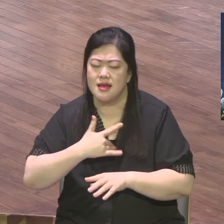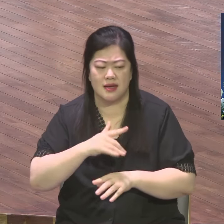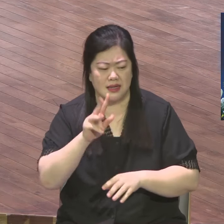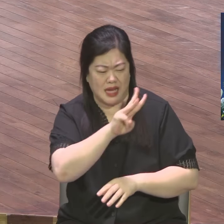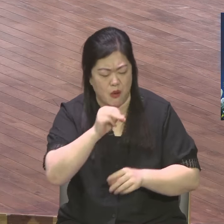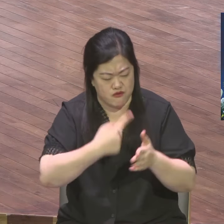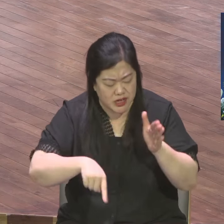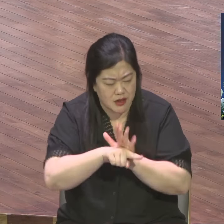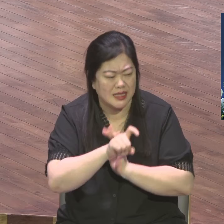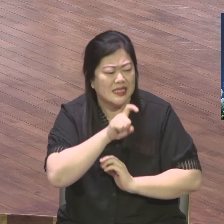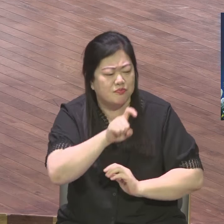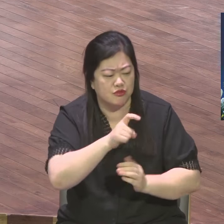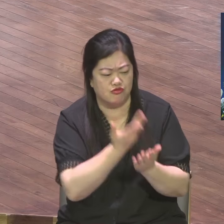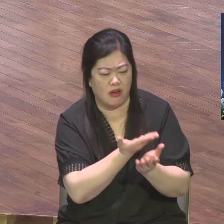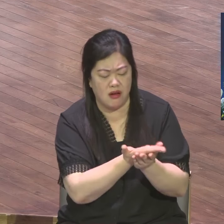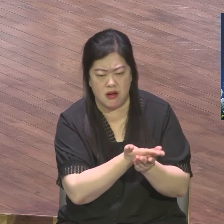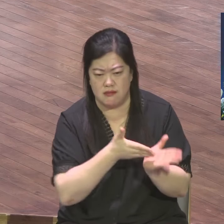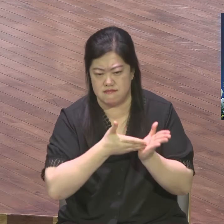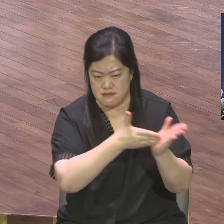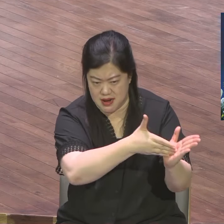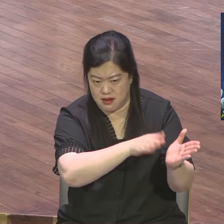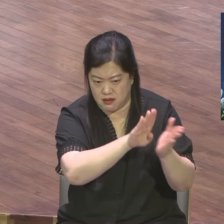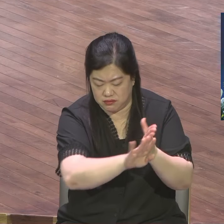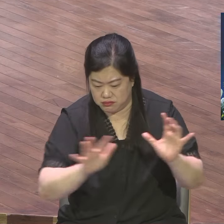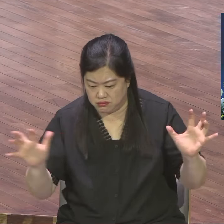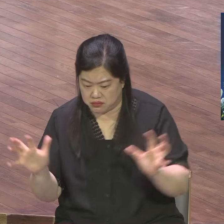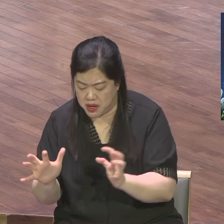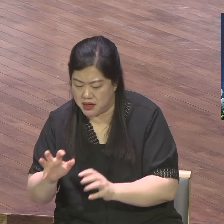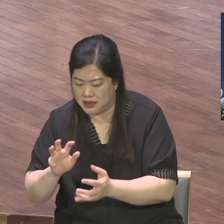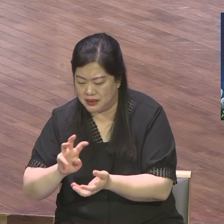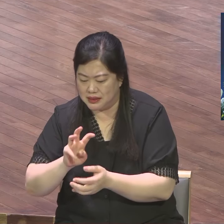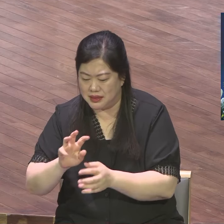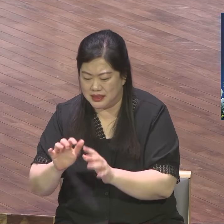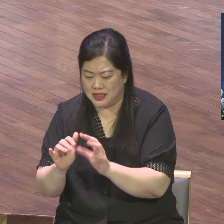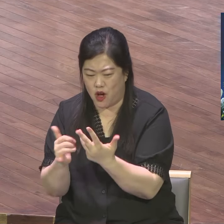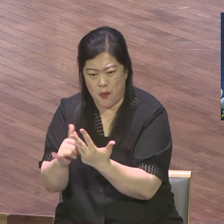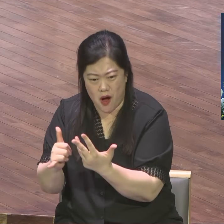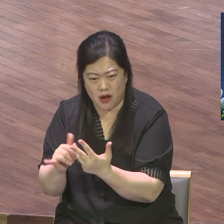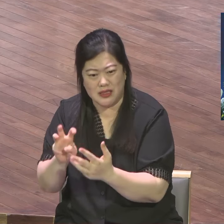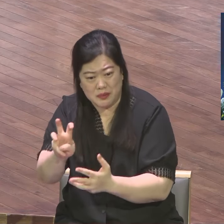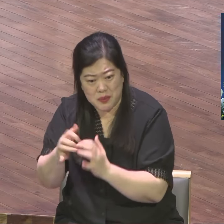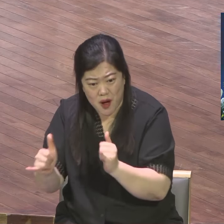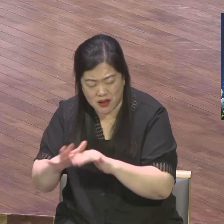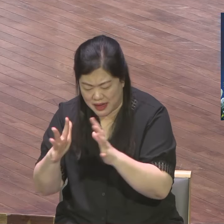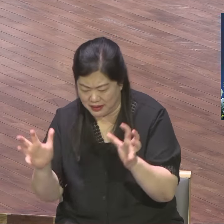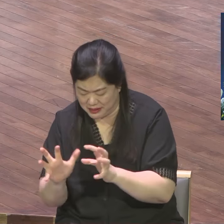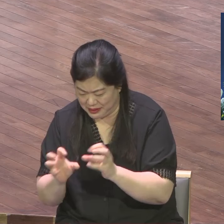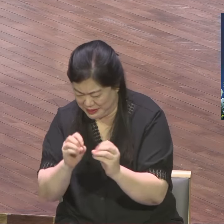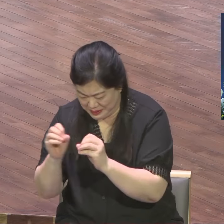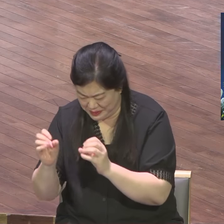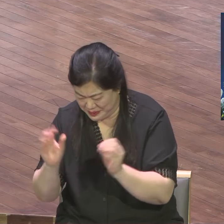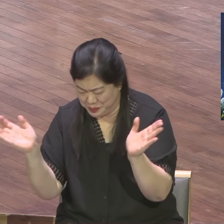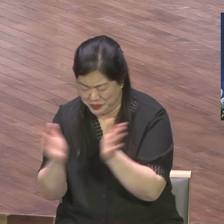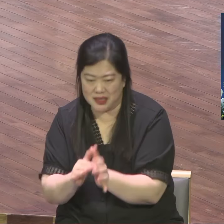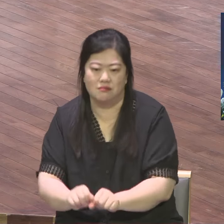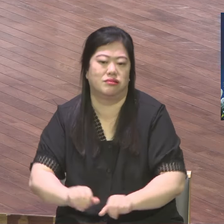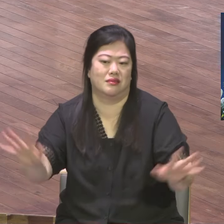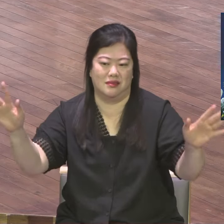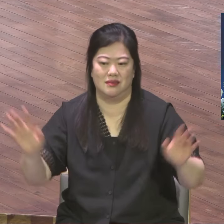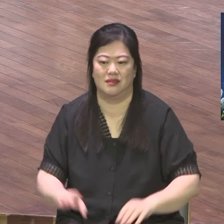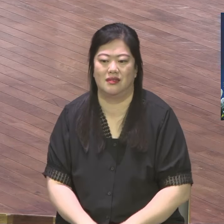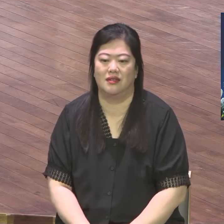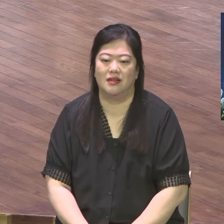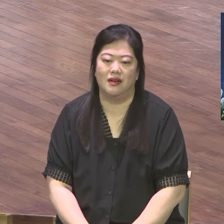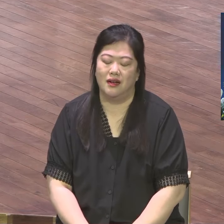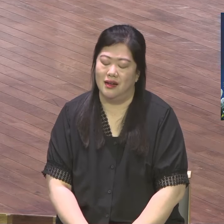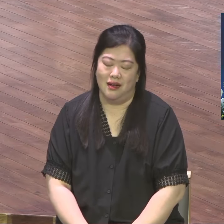대단하지요. 홍콩 뽑았다고 홍콩 집회 간다. 얼마나 진지합니까? 뭐 행평이 되고 환경이 되고 뭐 다 따지면 뭐 될 게